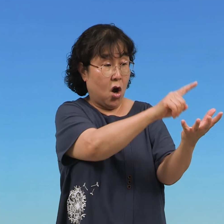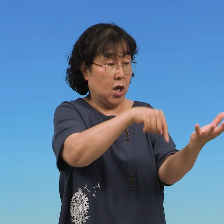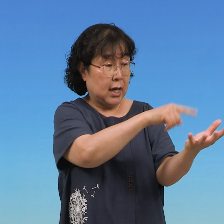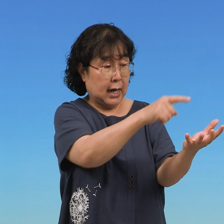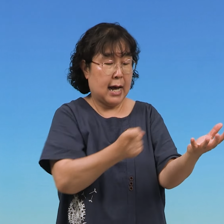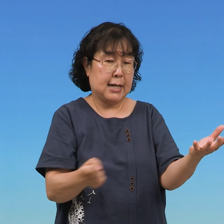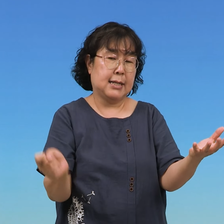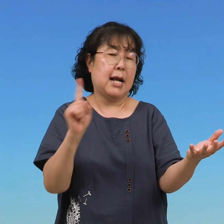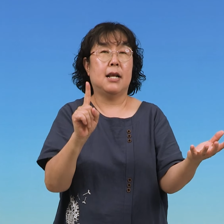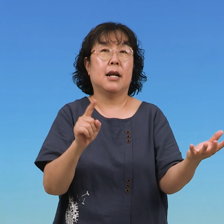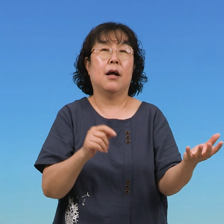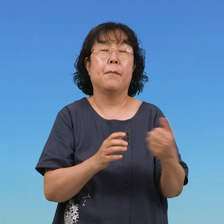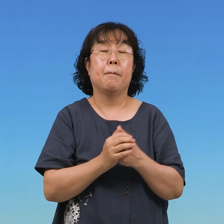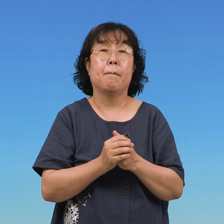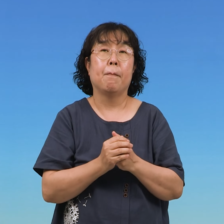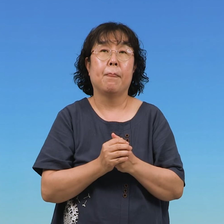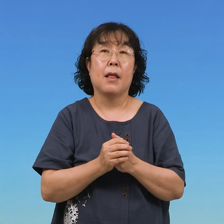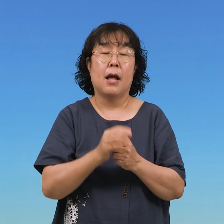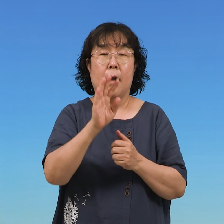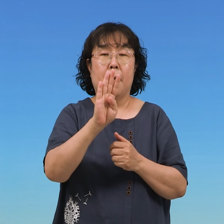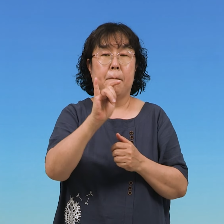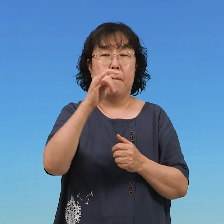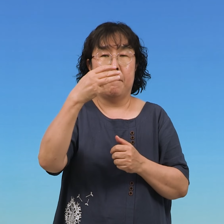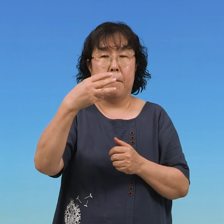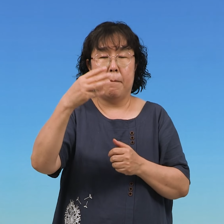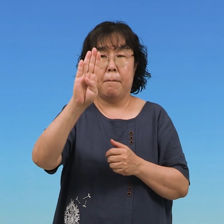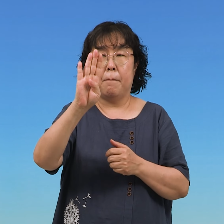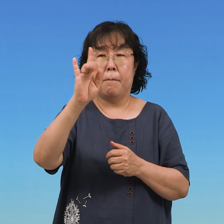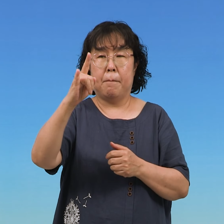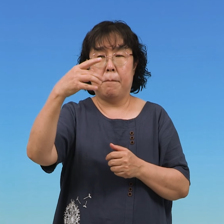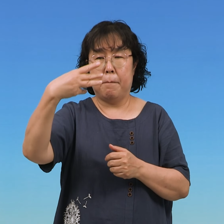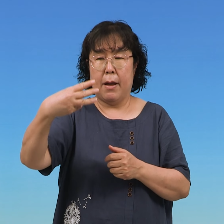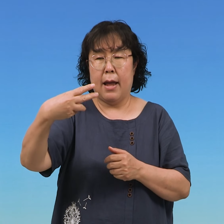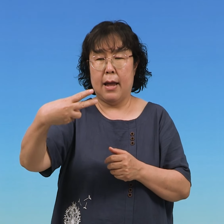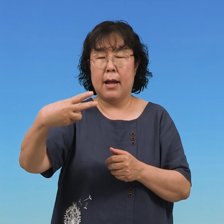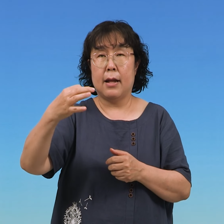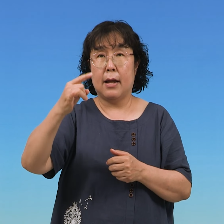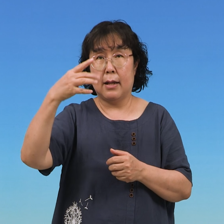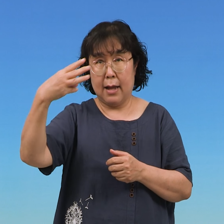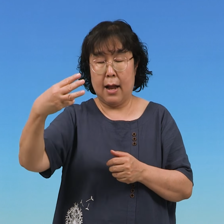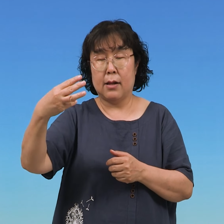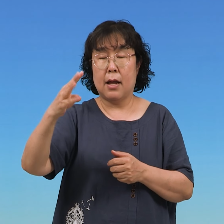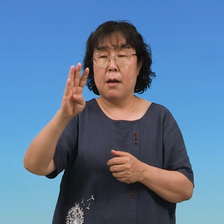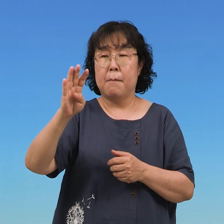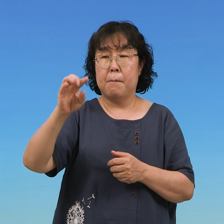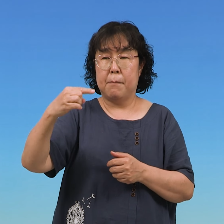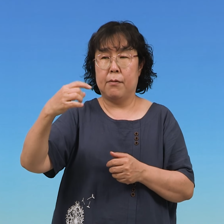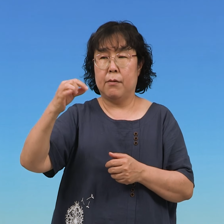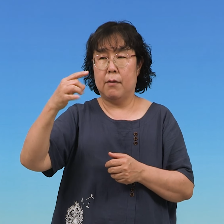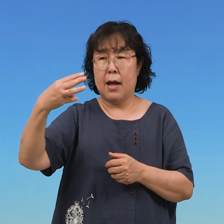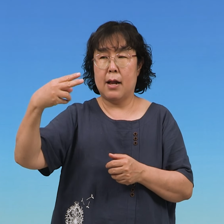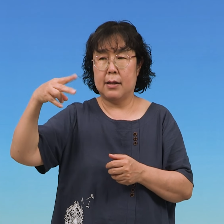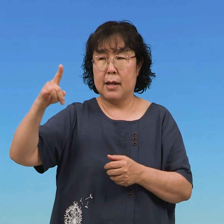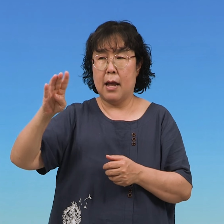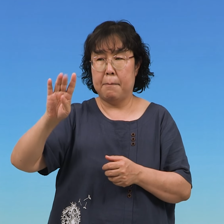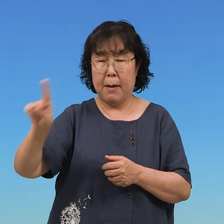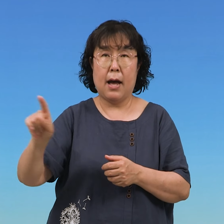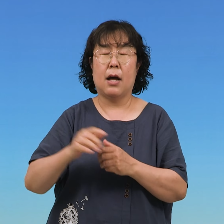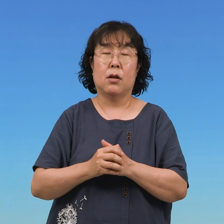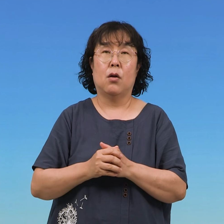그래야만 살리라. 그 다음 보세요. 장소, 베델을 찾지 말며 길갈로 들어가지 말며 브엘세바로도 나아가지